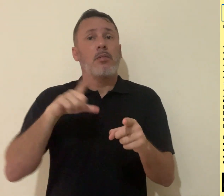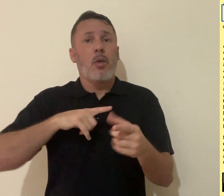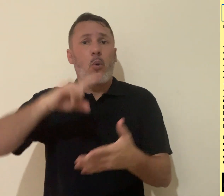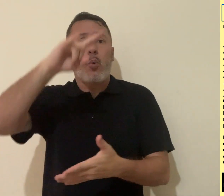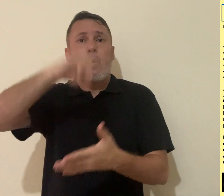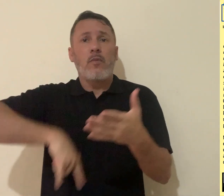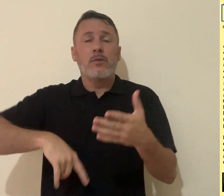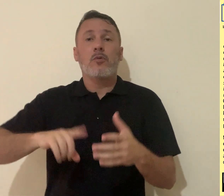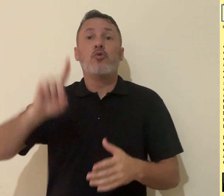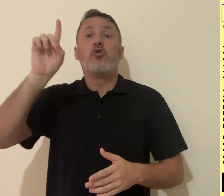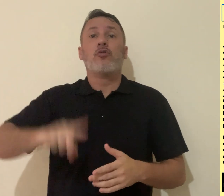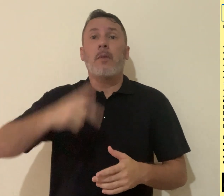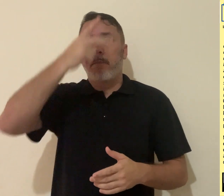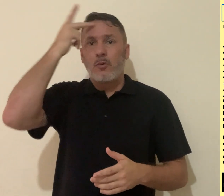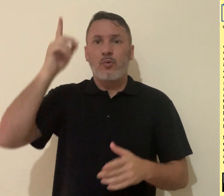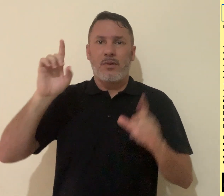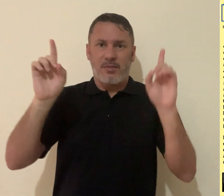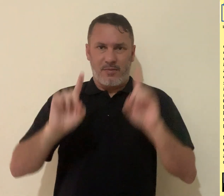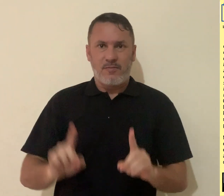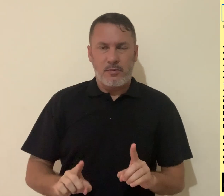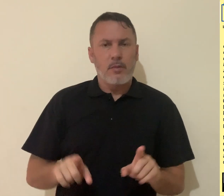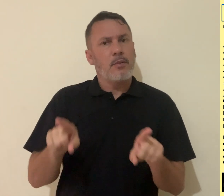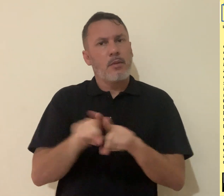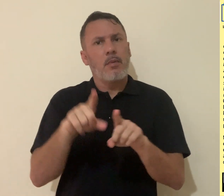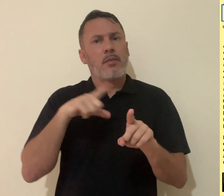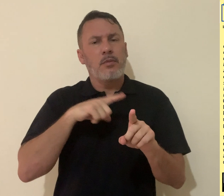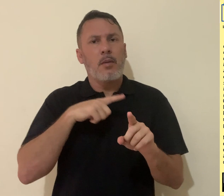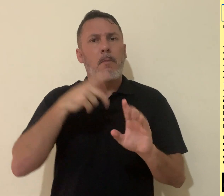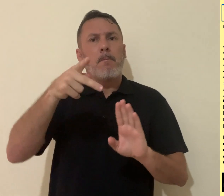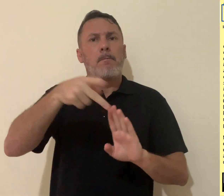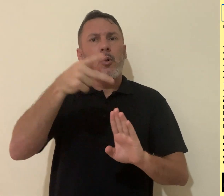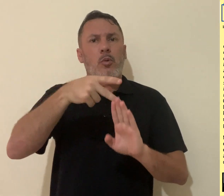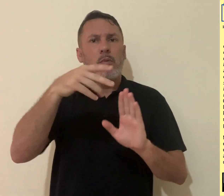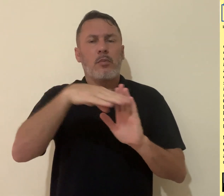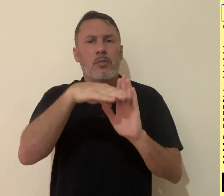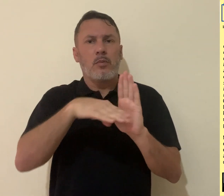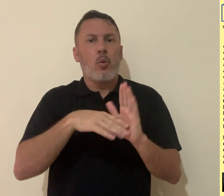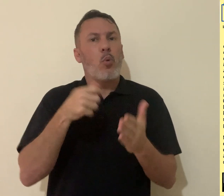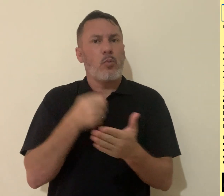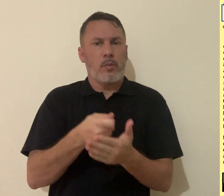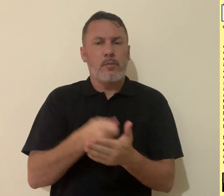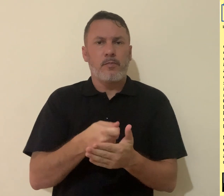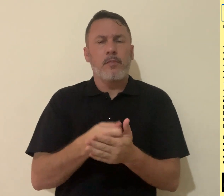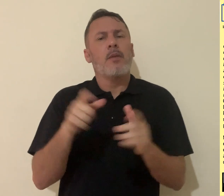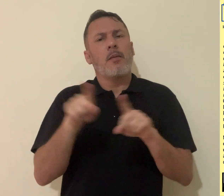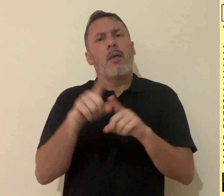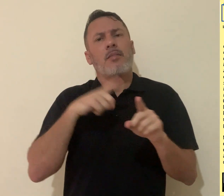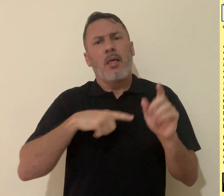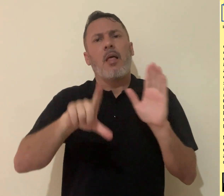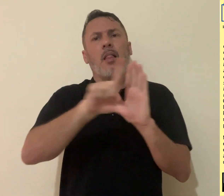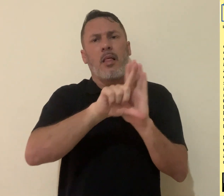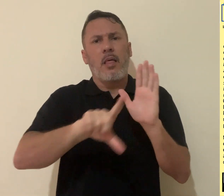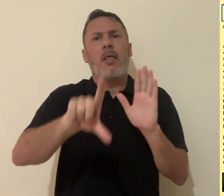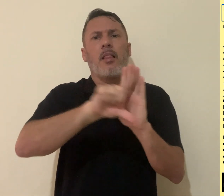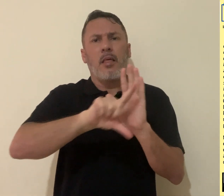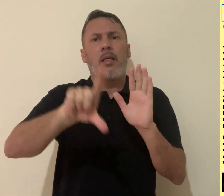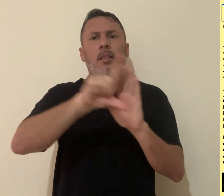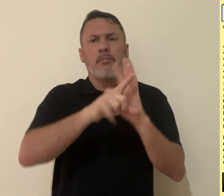da convenção sobre os direitos das pessoas com deficiência e seu protocolo facultativo e